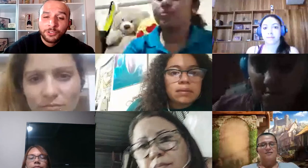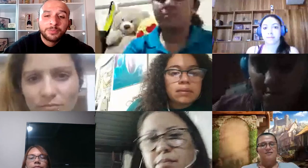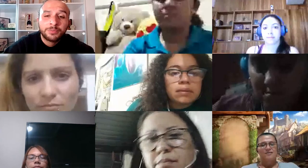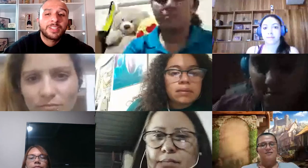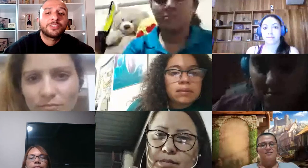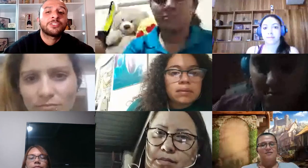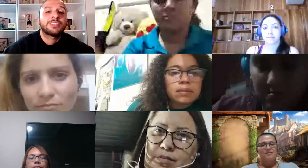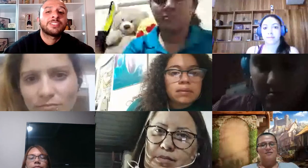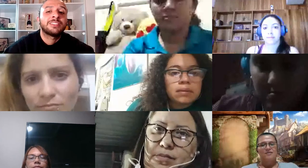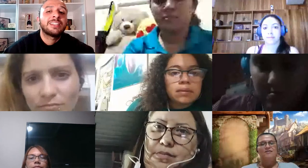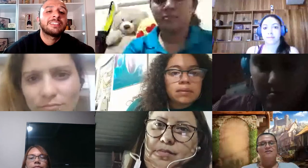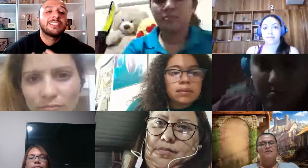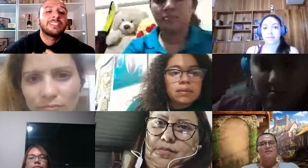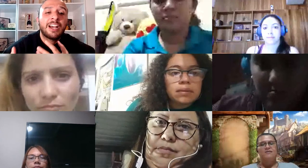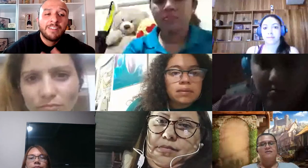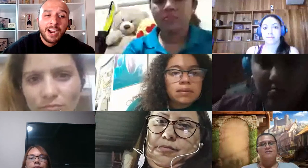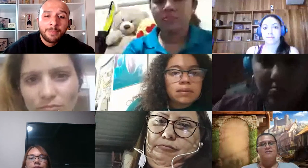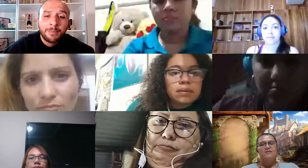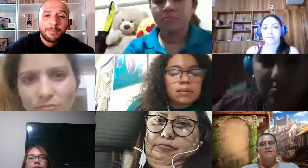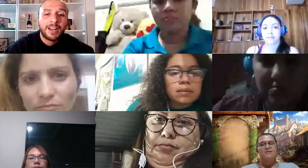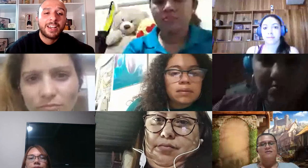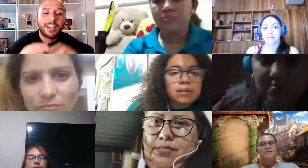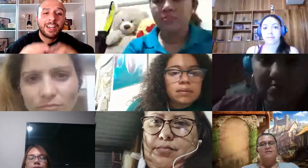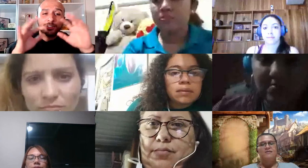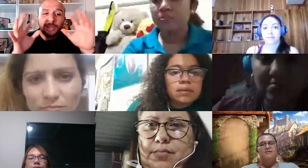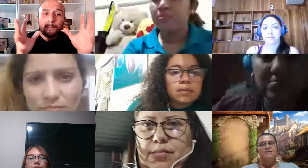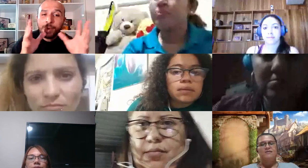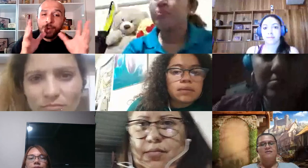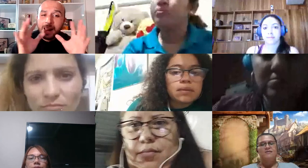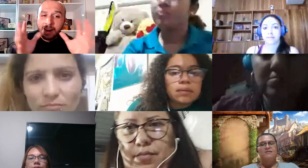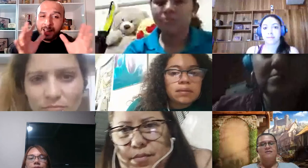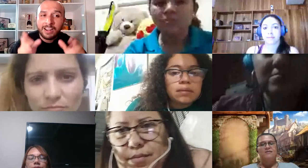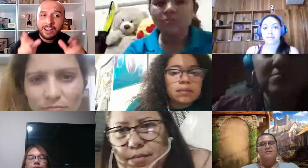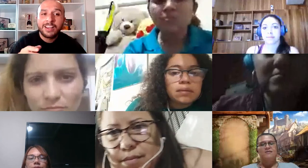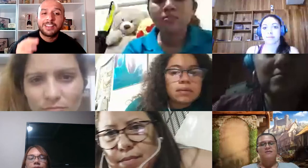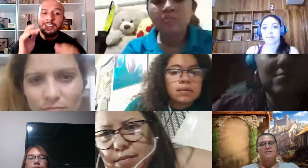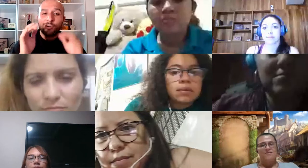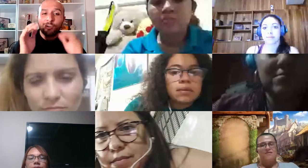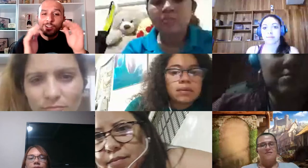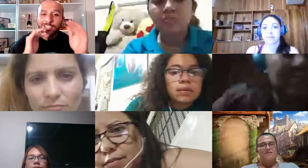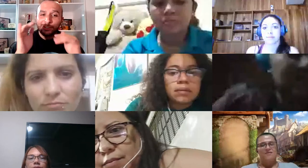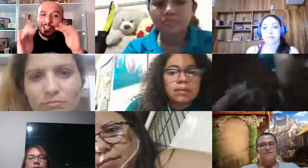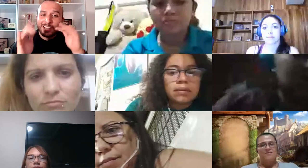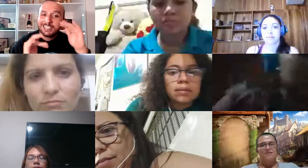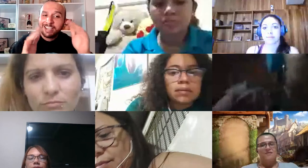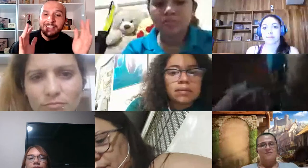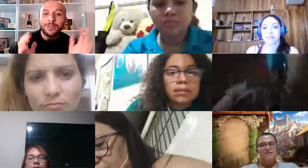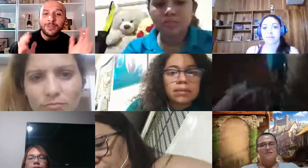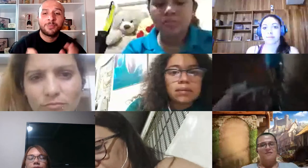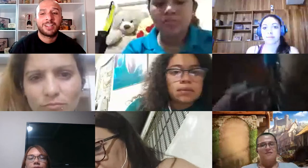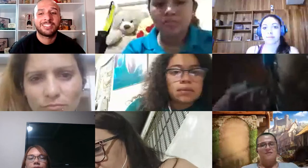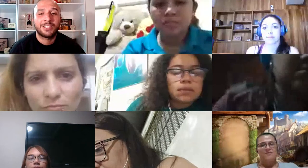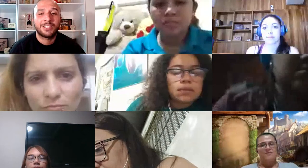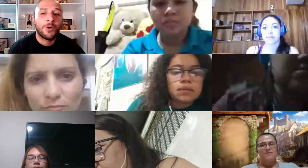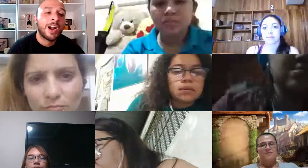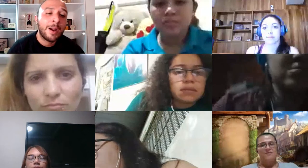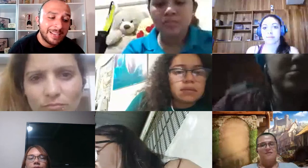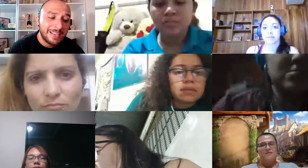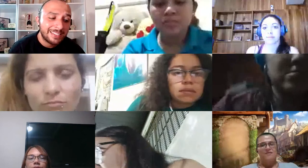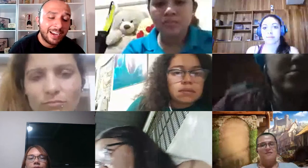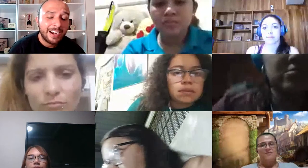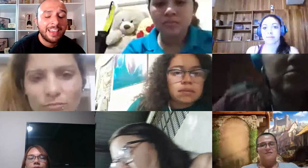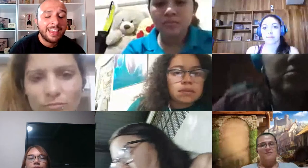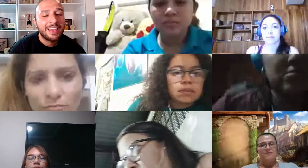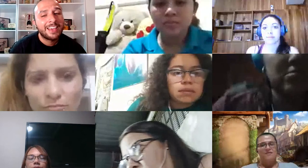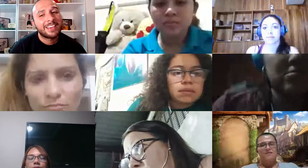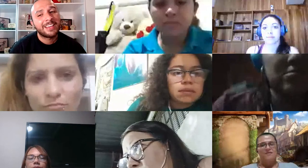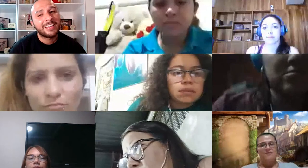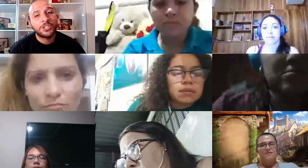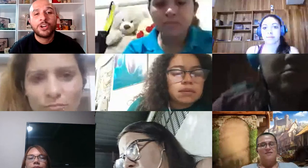hablando, entonces decidí hablar para que no se pierdan de lo que estoy haciendo, porque si no van a pensar que esto